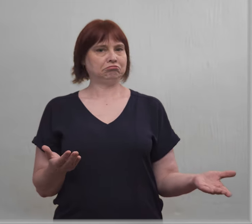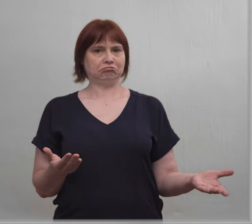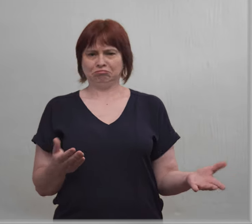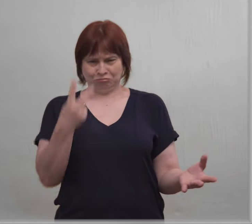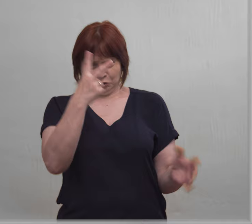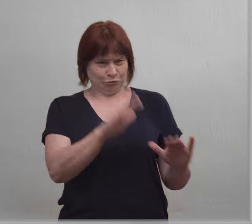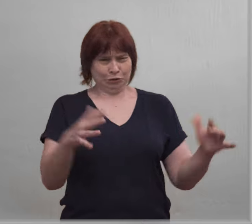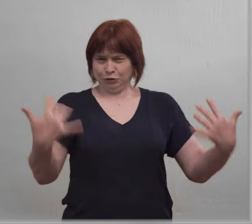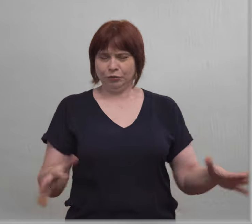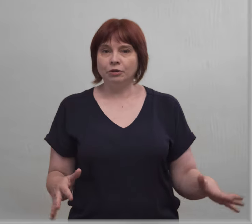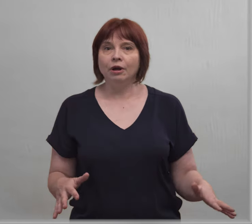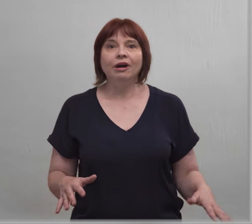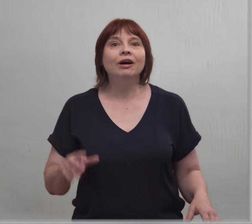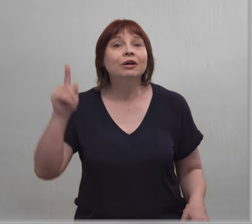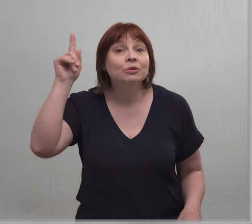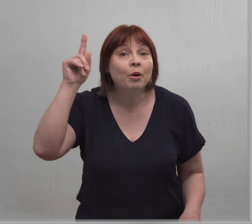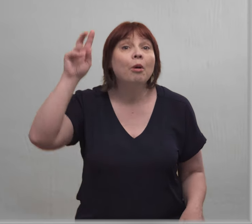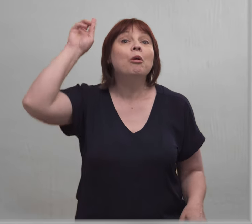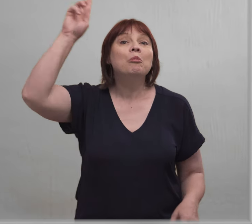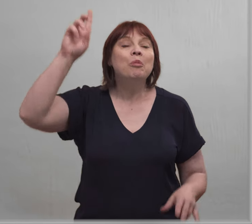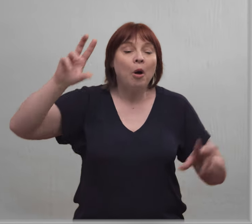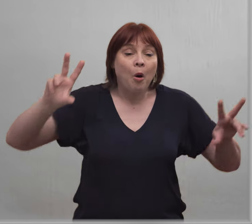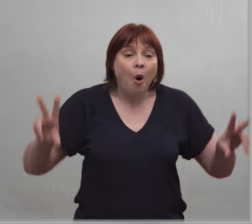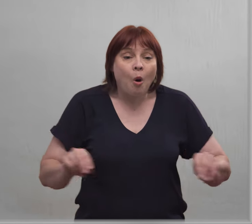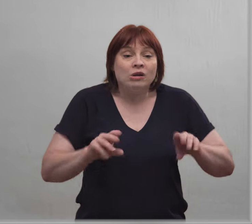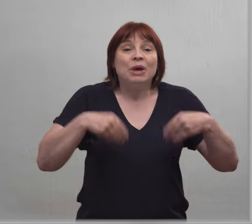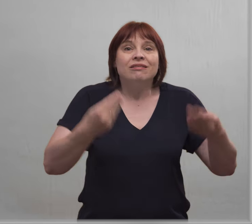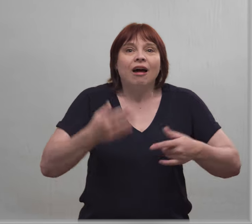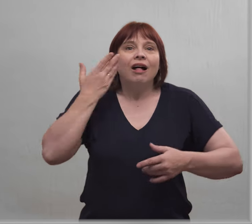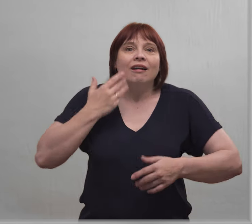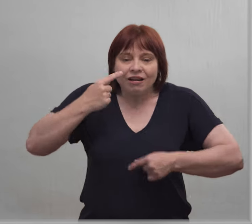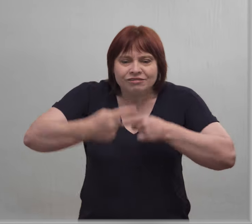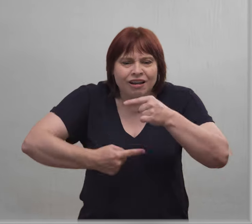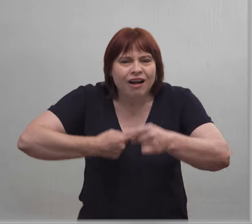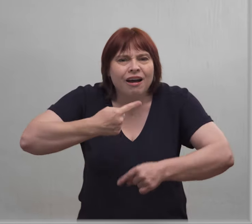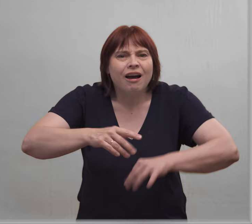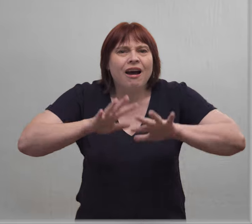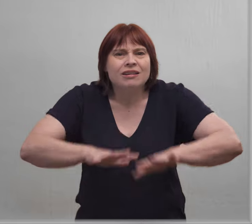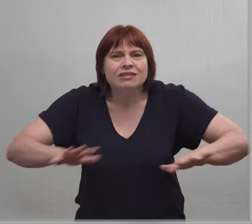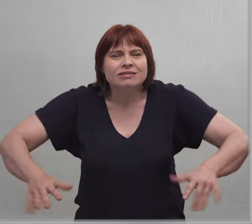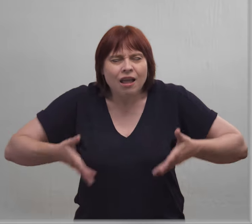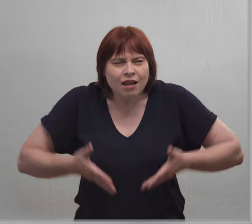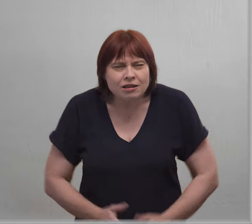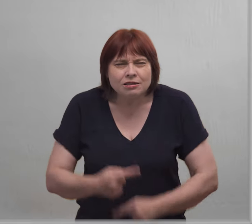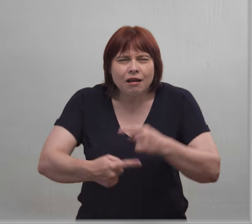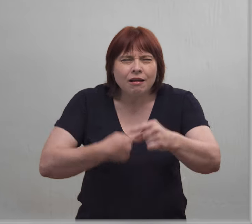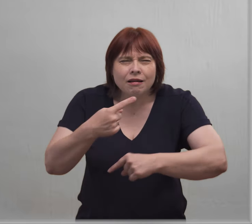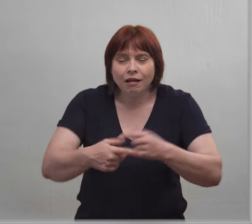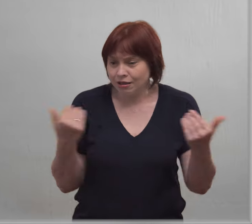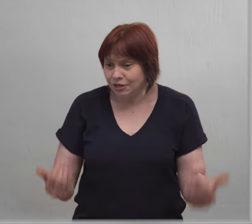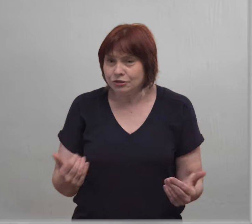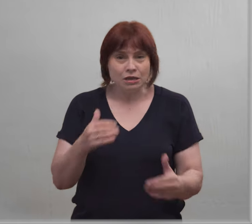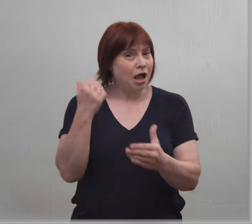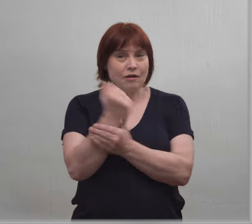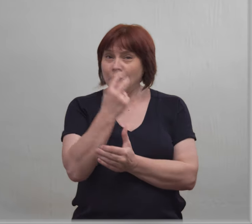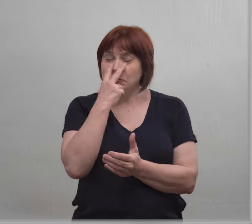ходил по ней, но не обладал ею. Поэтому, когда Он понимал, что Бог его, к чему ему призвал.